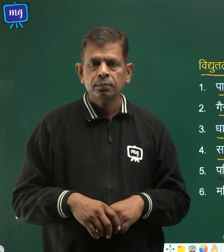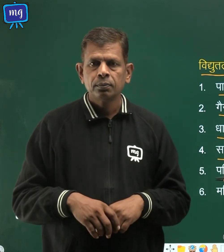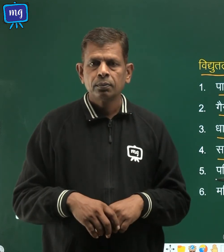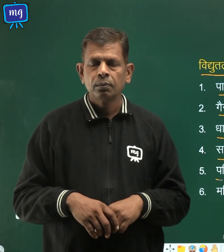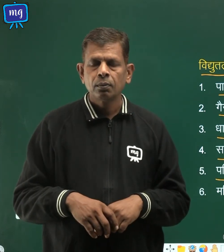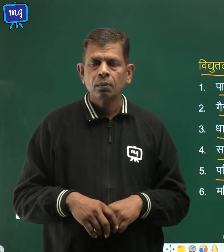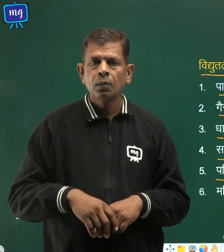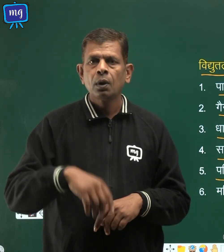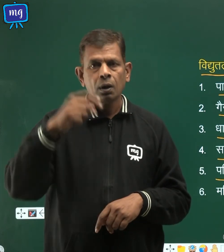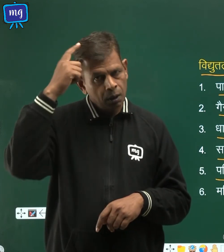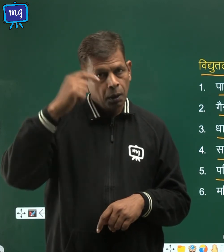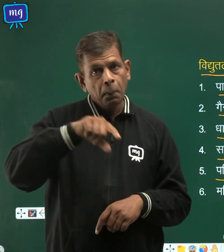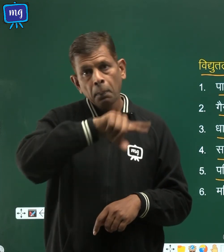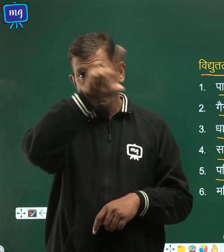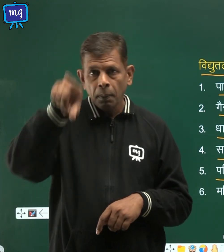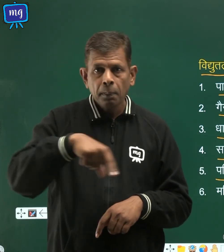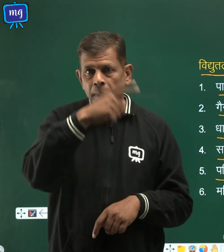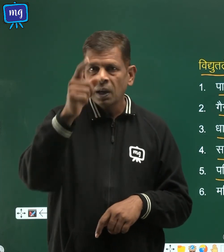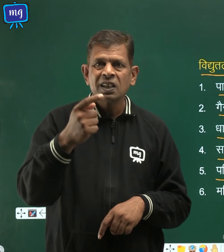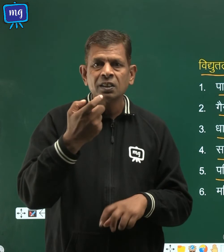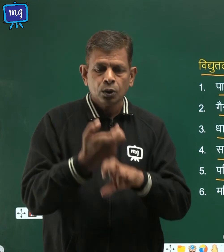पहियों की रिम,